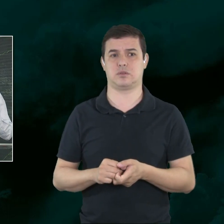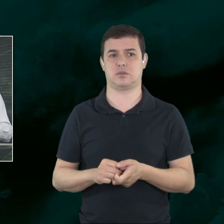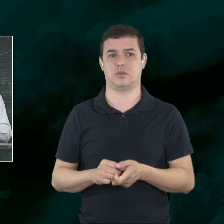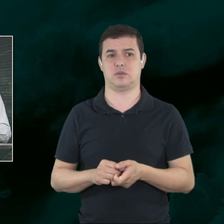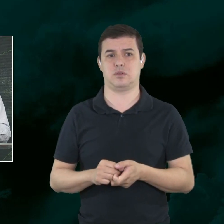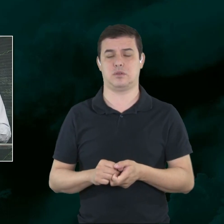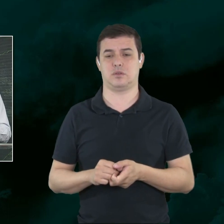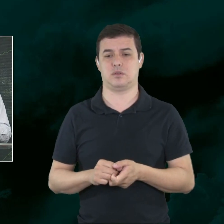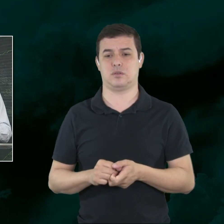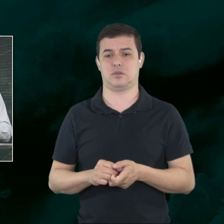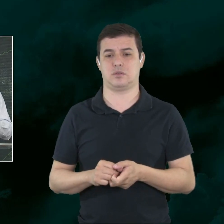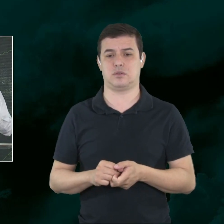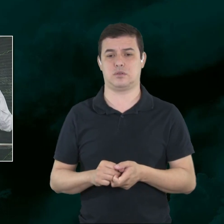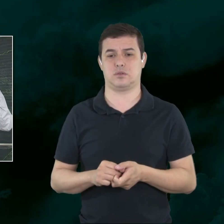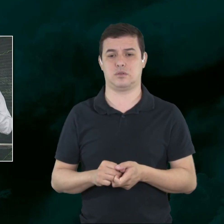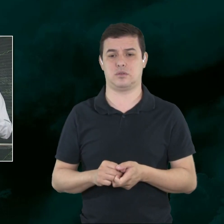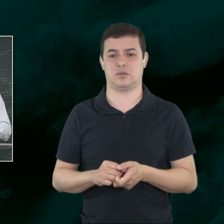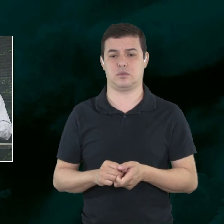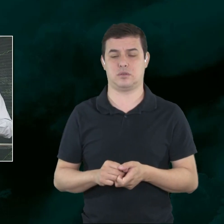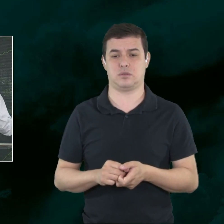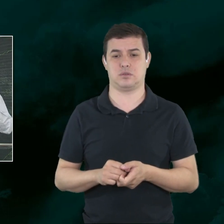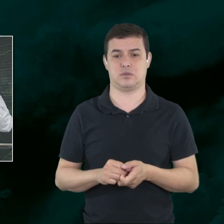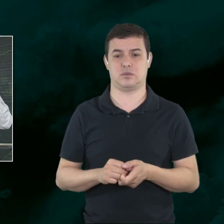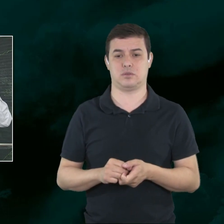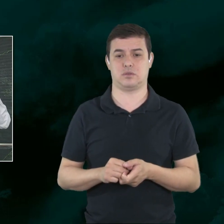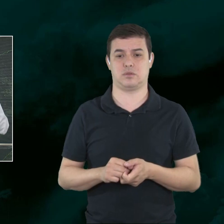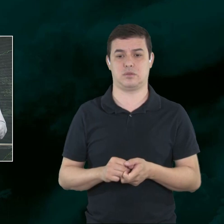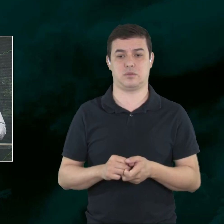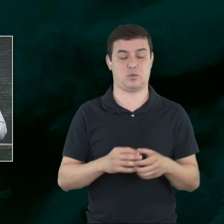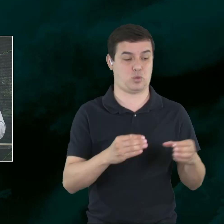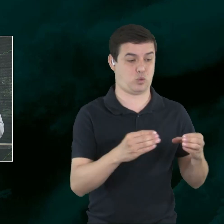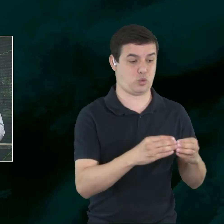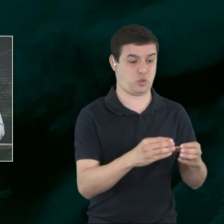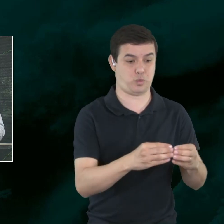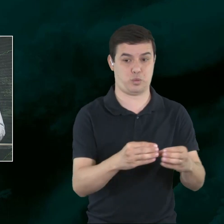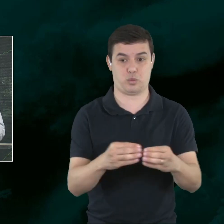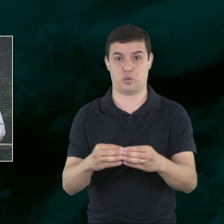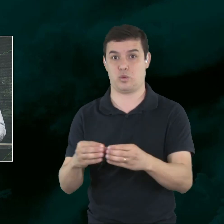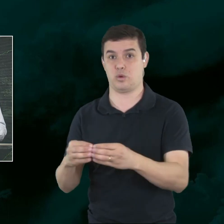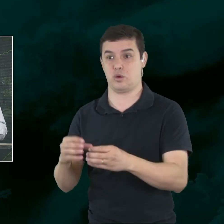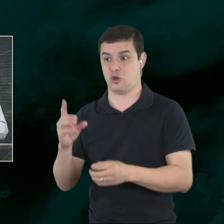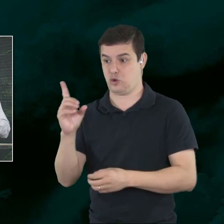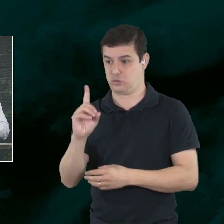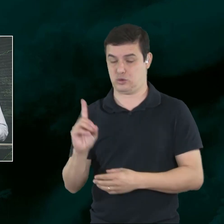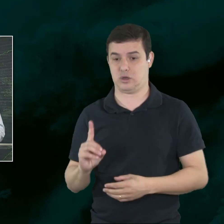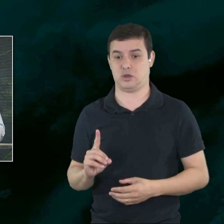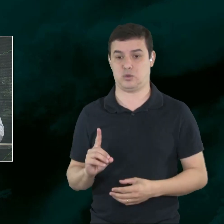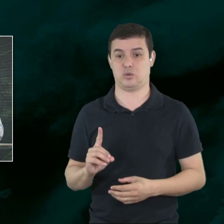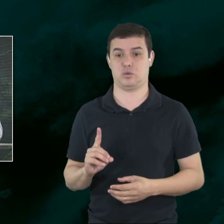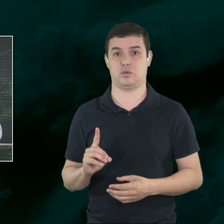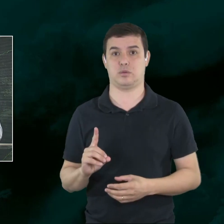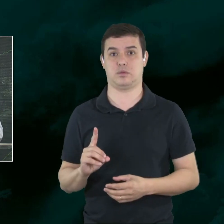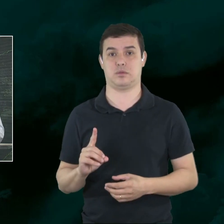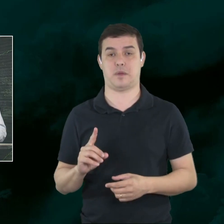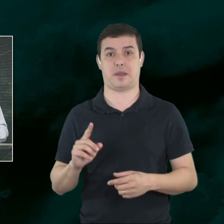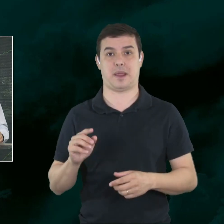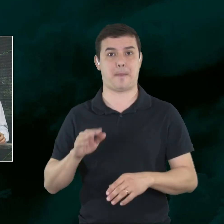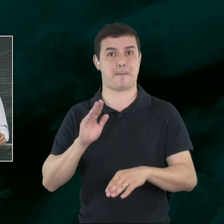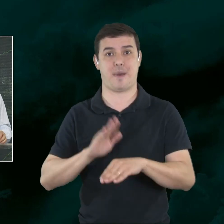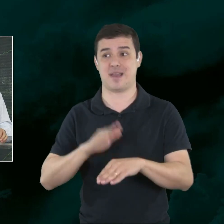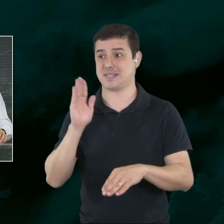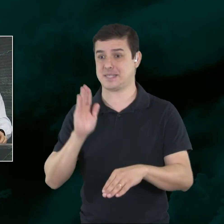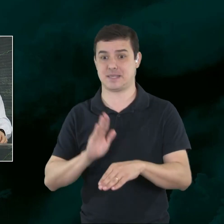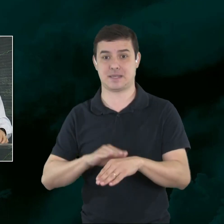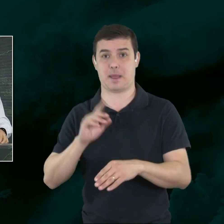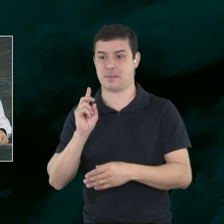esses movimentos, uma vez estabelecidos, eles lutarem pelo seu direito, uma vez estabelecidos, eles não se contentam com isso. Eles